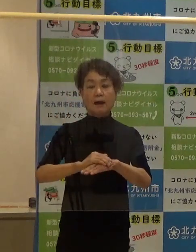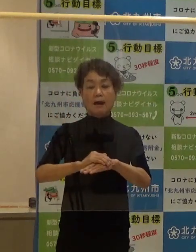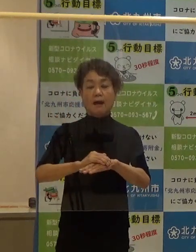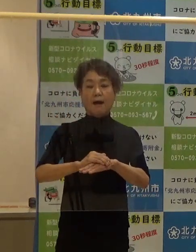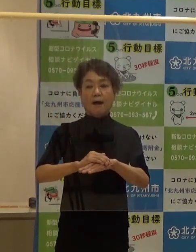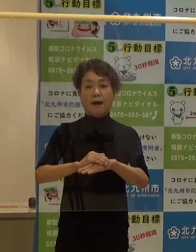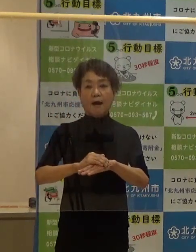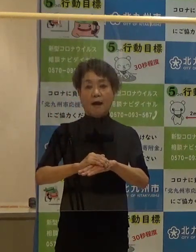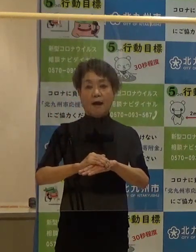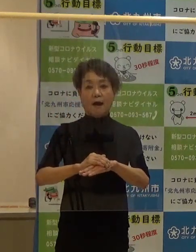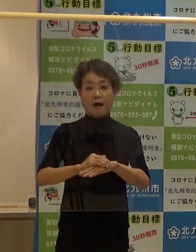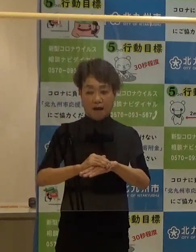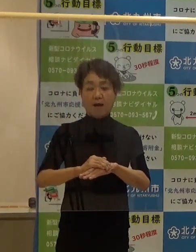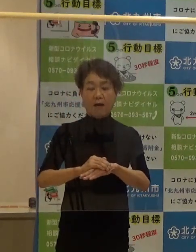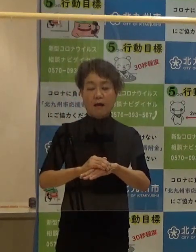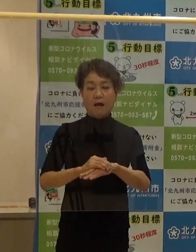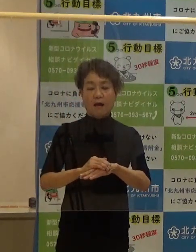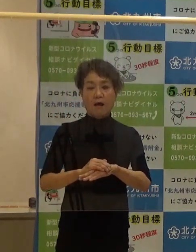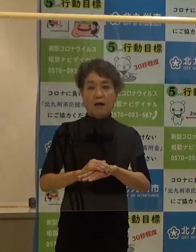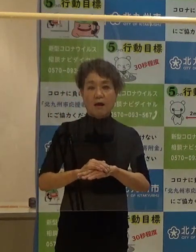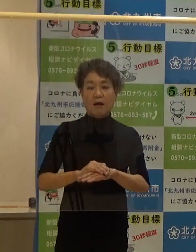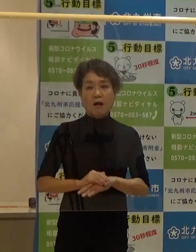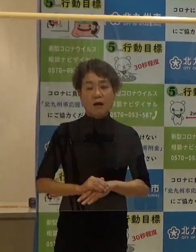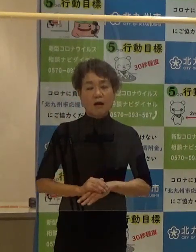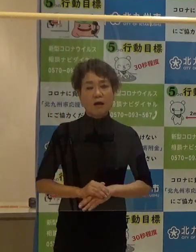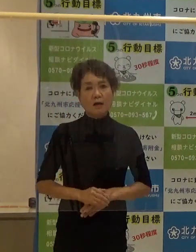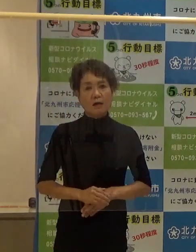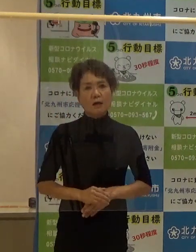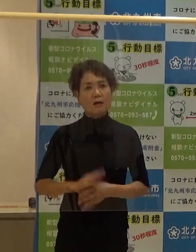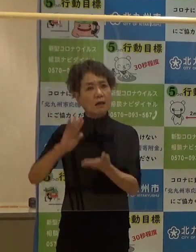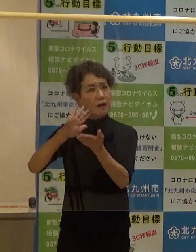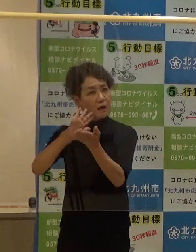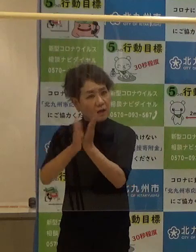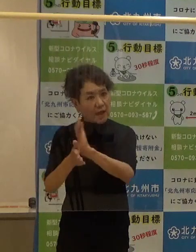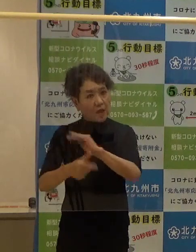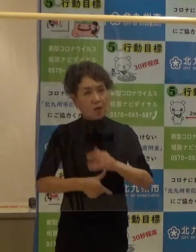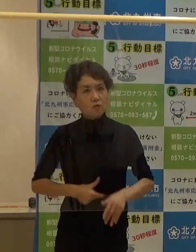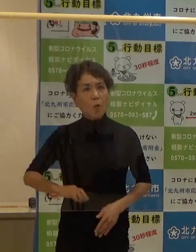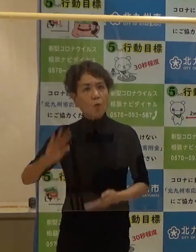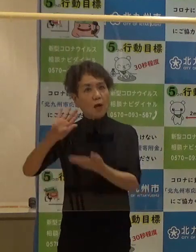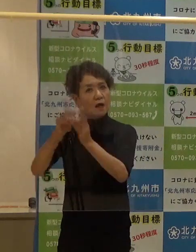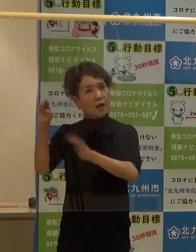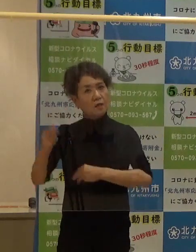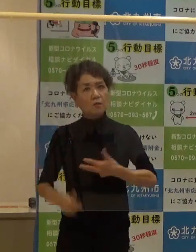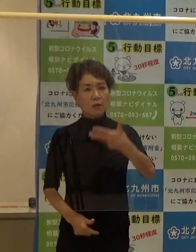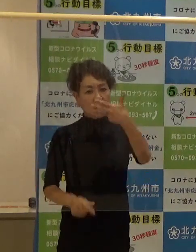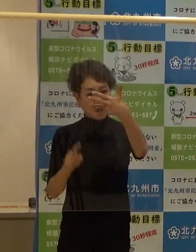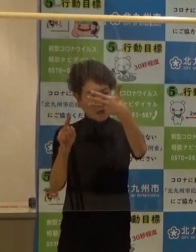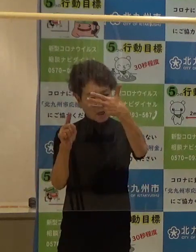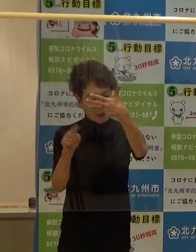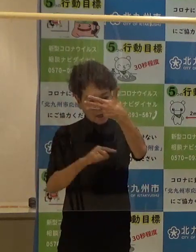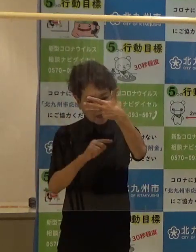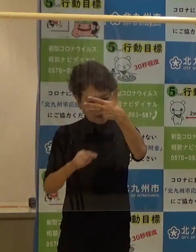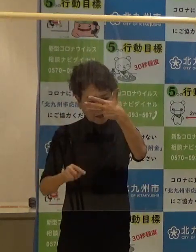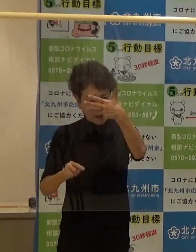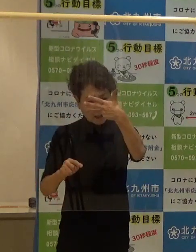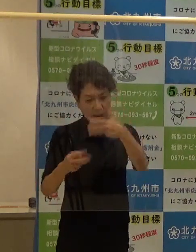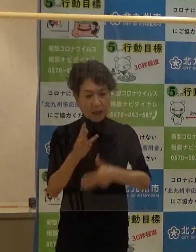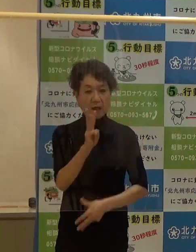姿かどうかというのは別問題、それと県の方が8人が3日続いた場